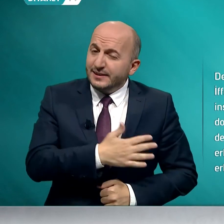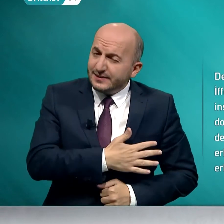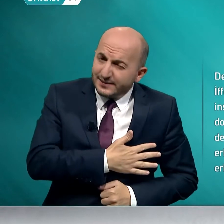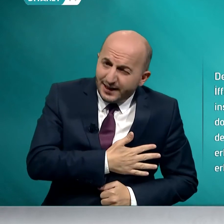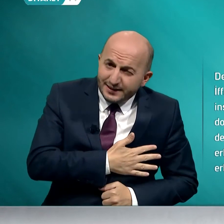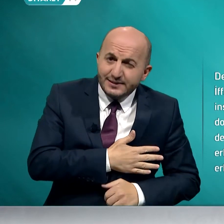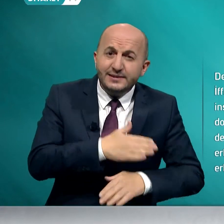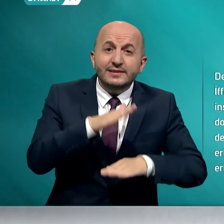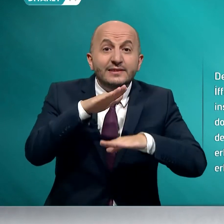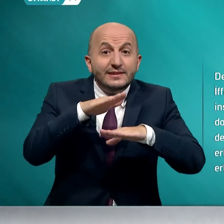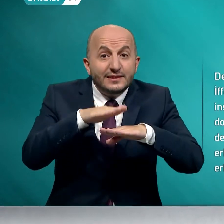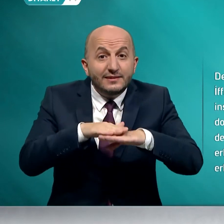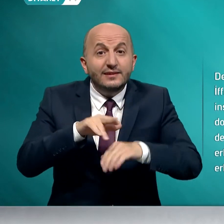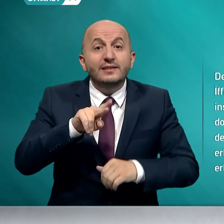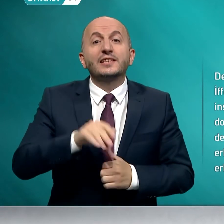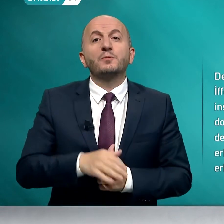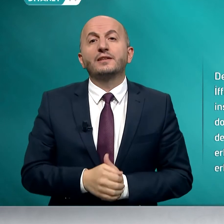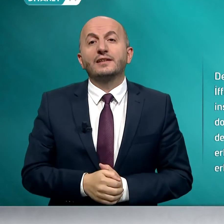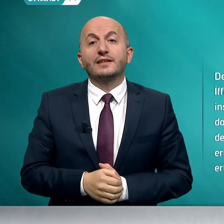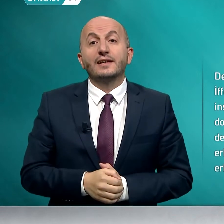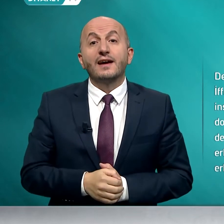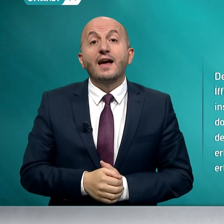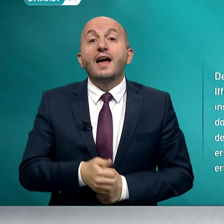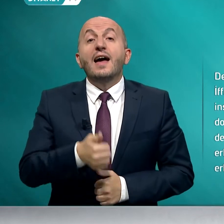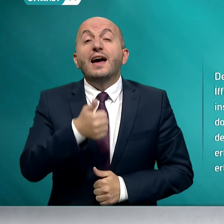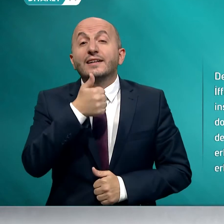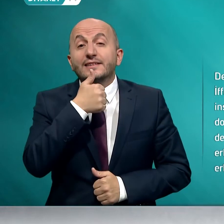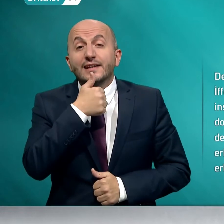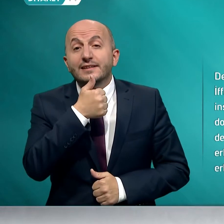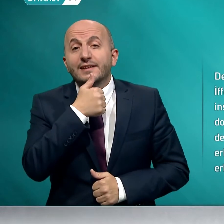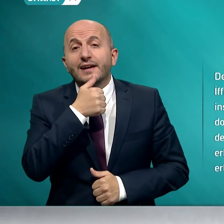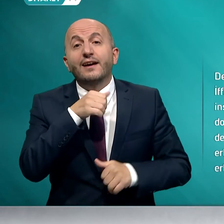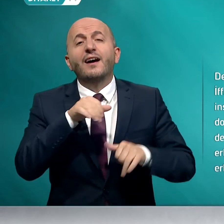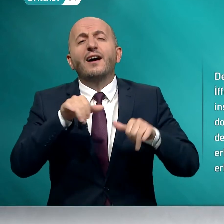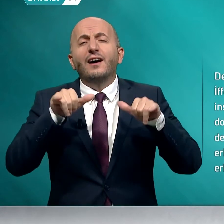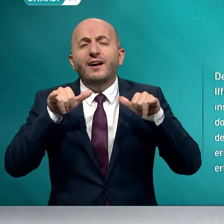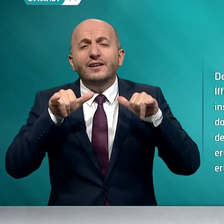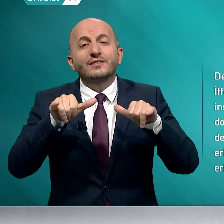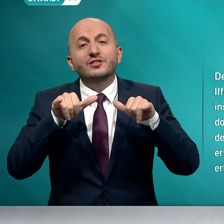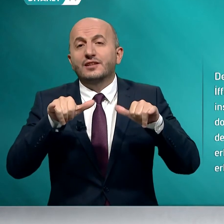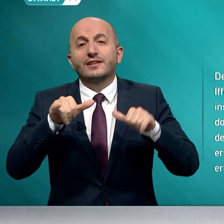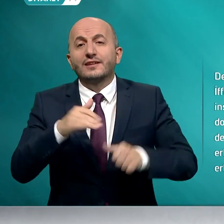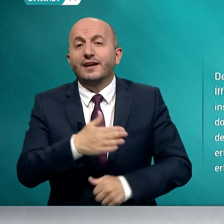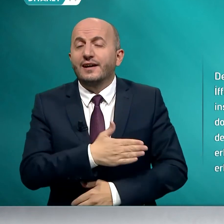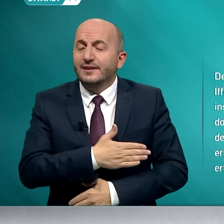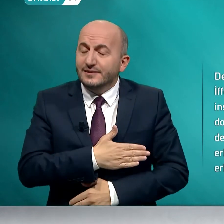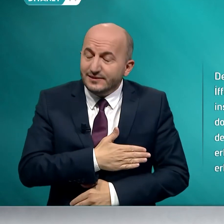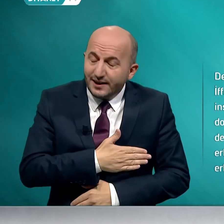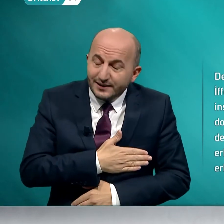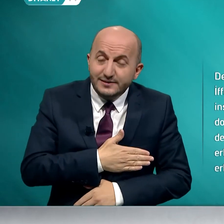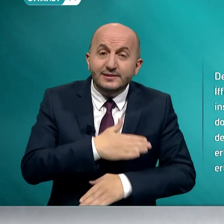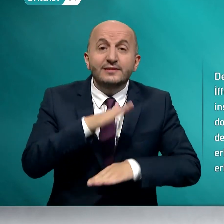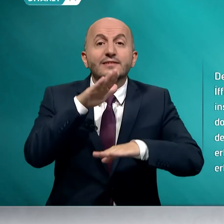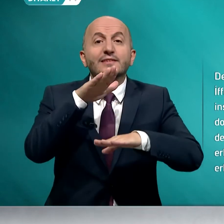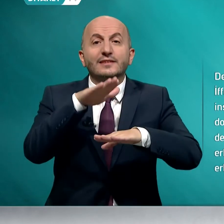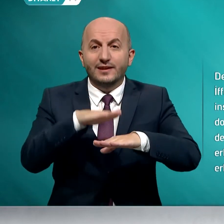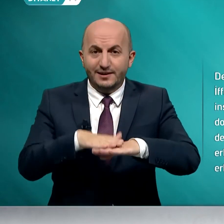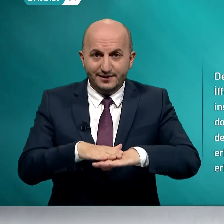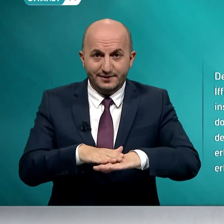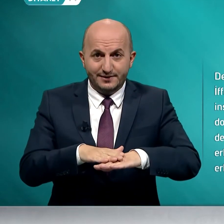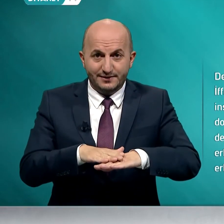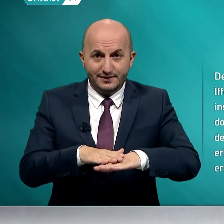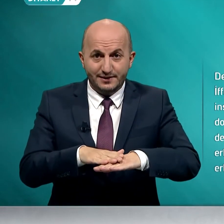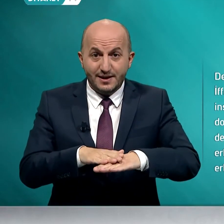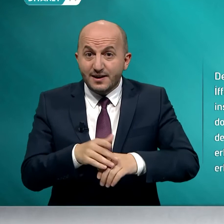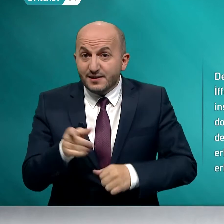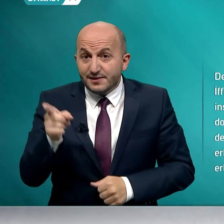kadını saygın kıldığı gibi erkeği de aynı şekilde saygın